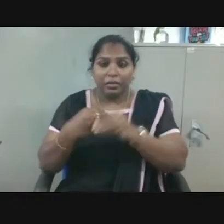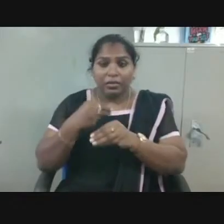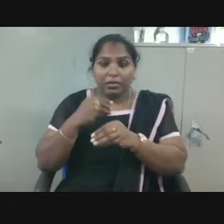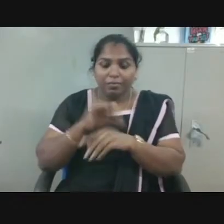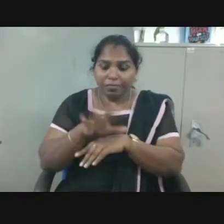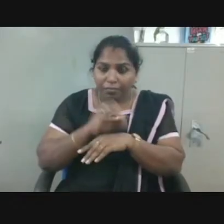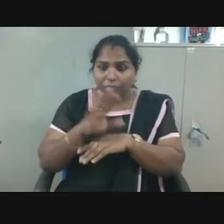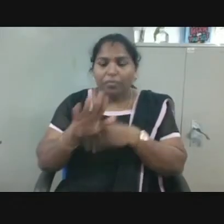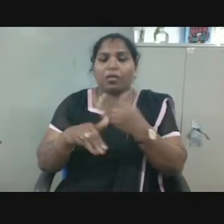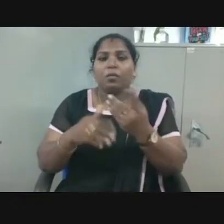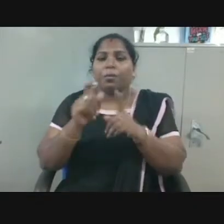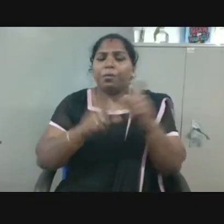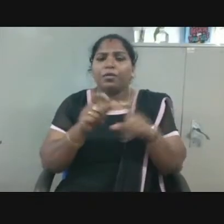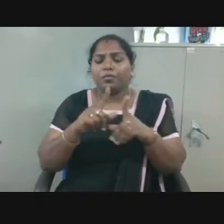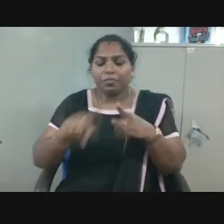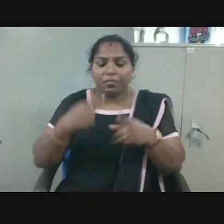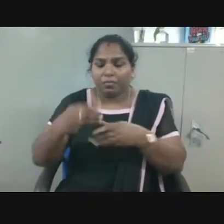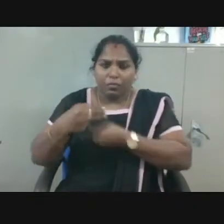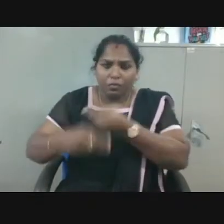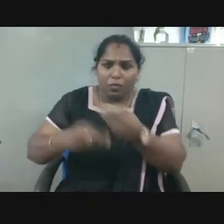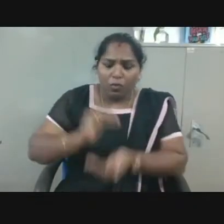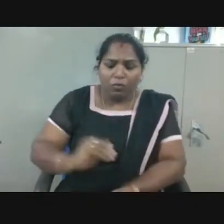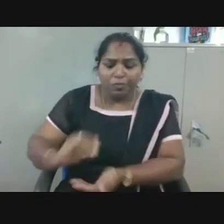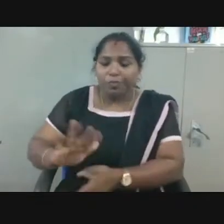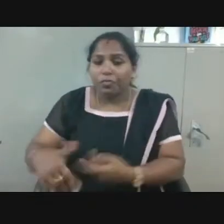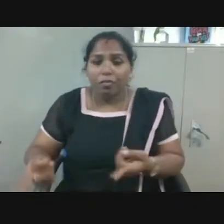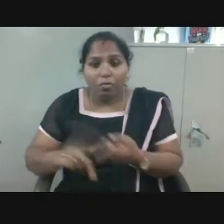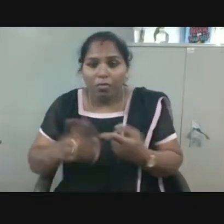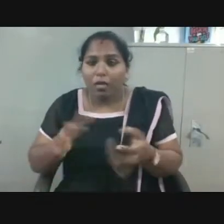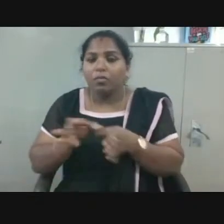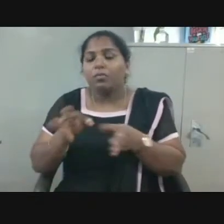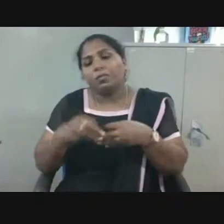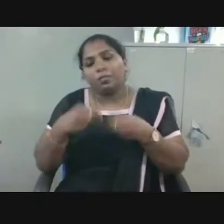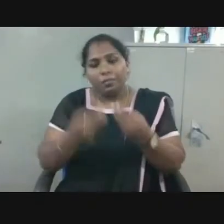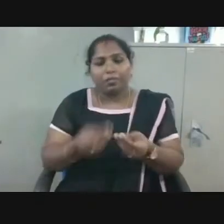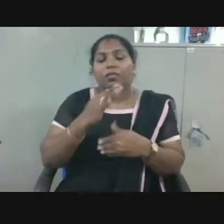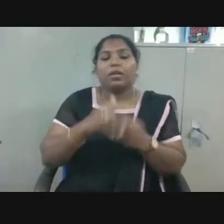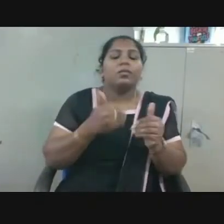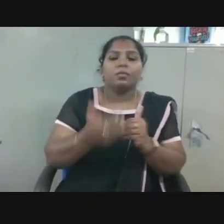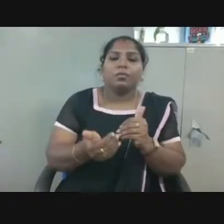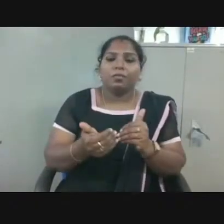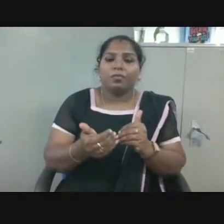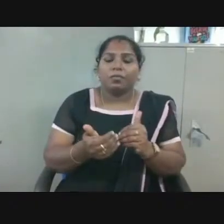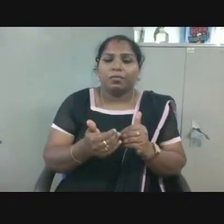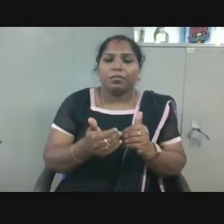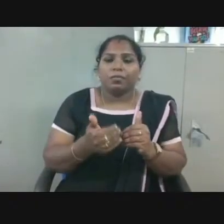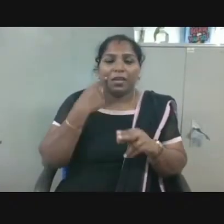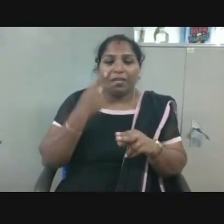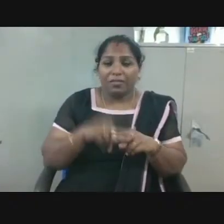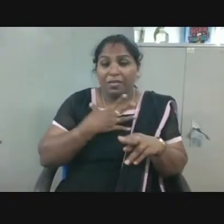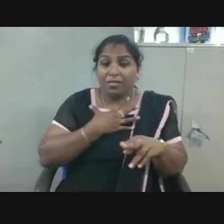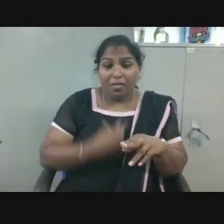ഇതെങ്ങനെയാണ് അടുത്ത ജനറേഷൻ വരുന്നതെന്ന് അവർ പറഞ്ഞു കൊടുക്കും. അത് മാത്രമല്ല നമ്മുടെ സങ്കടമൊക്കെ വരുമ്പോൾ